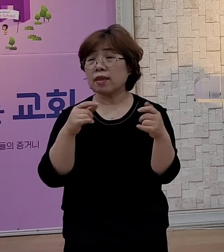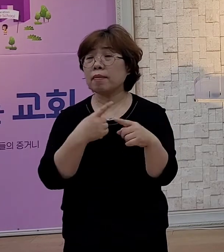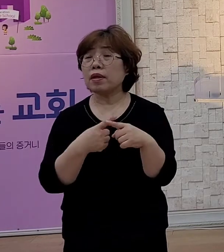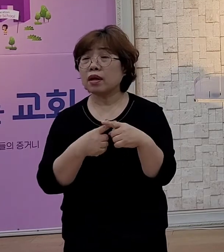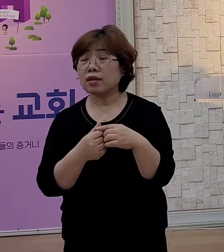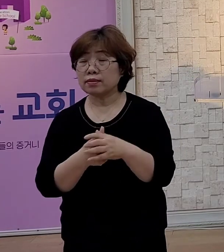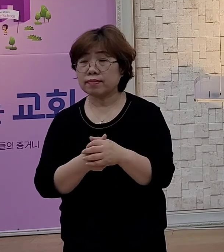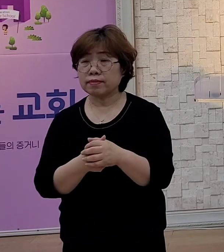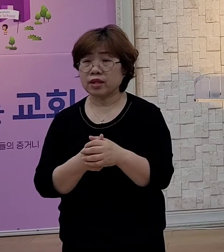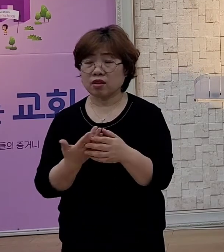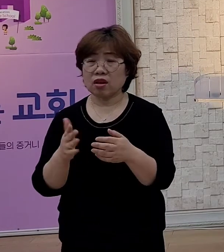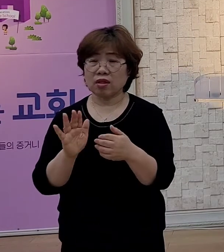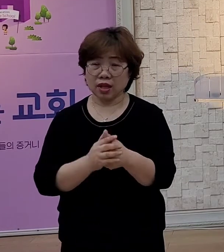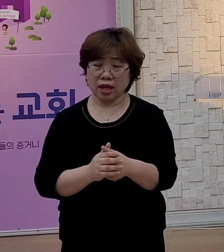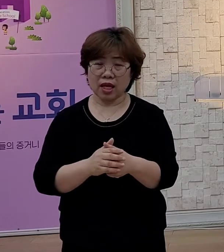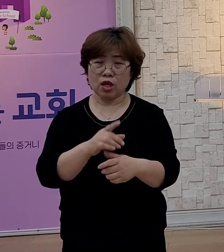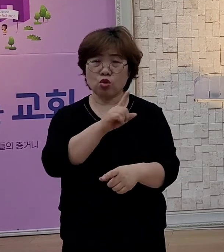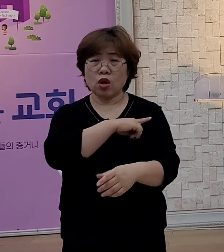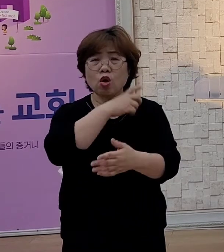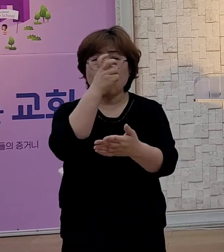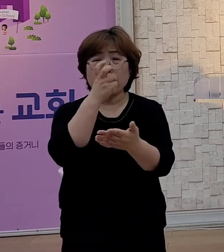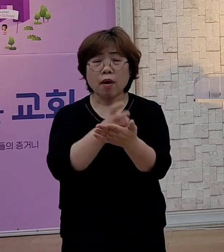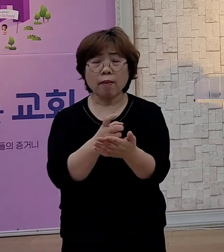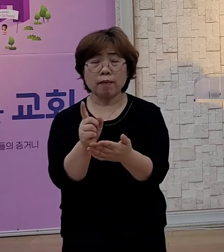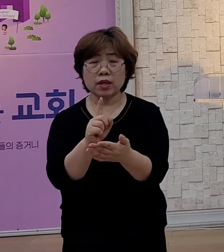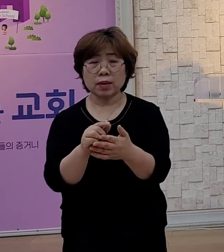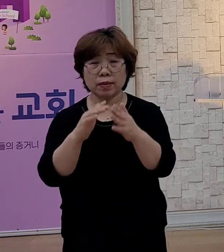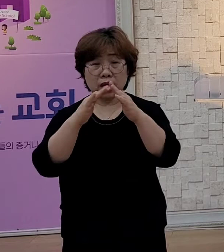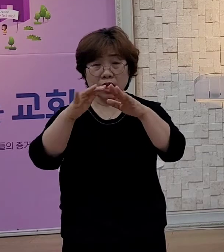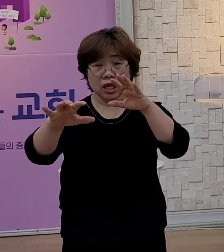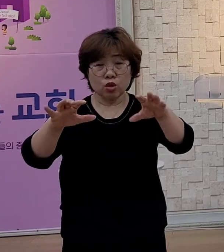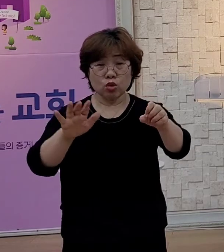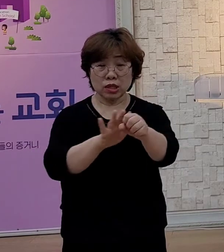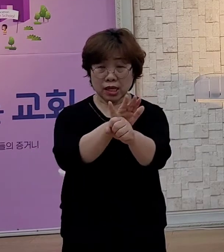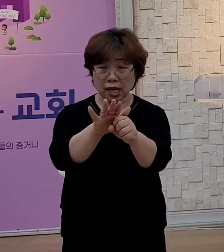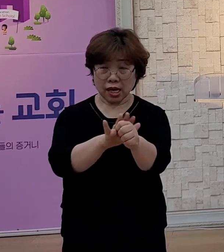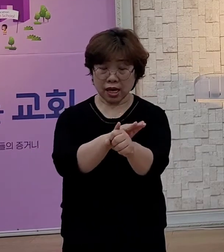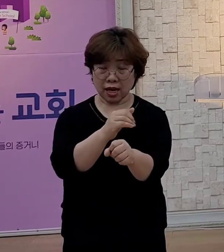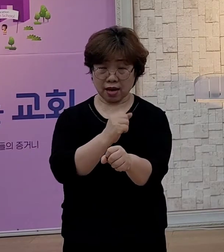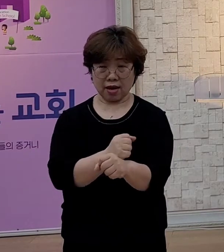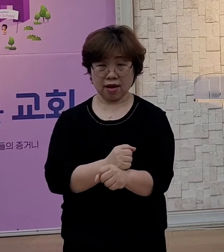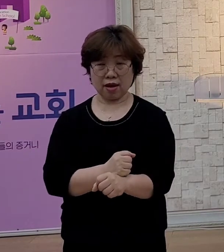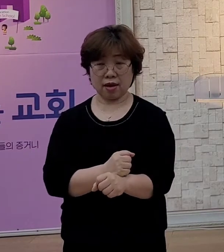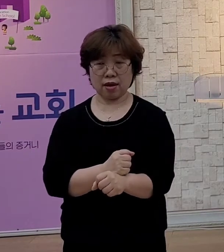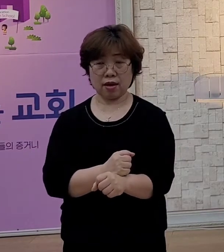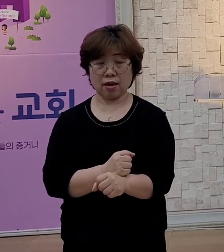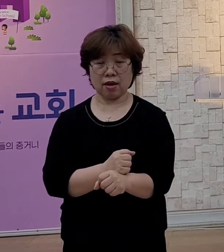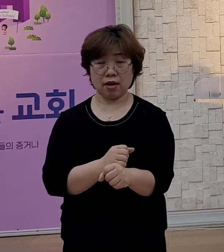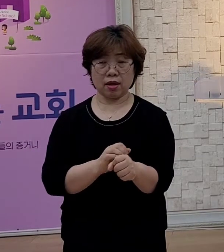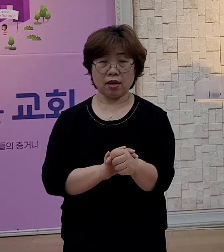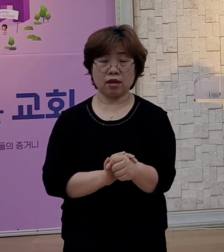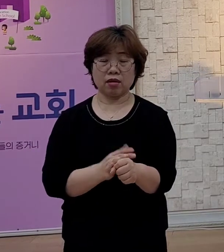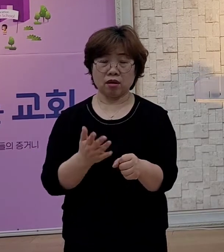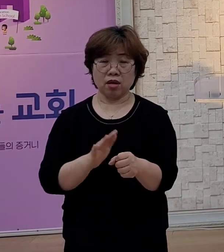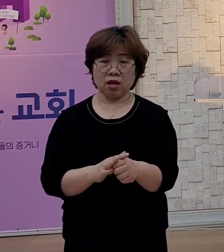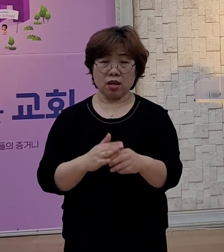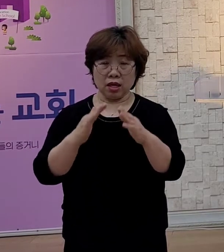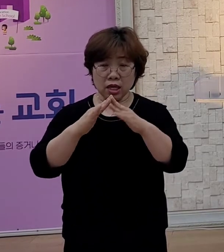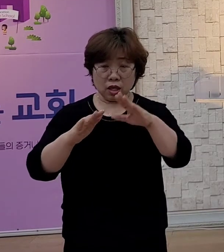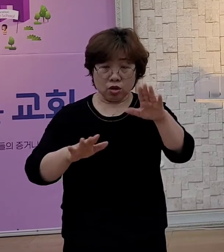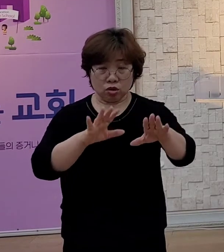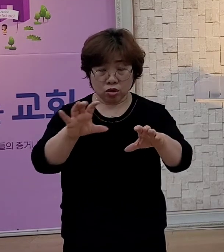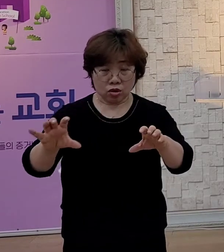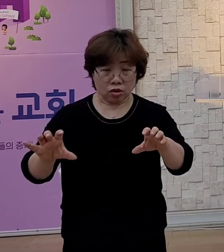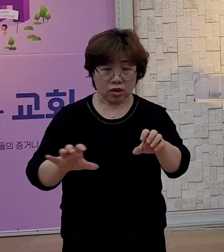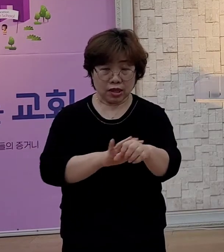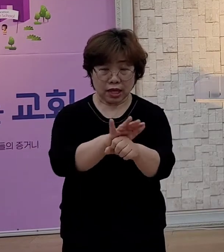그랬죠? 이웃사랑. 이 최고의 법인 이웃사랑의 법을 어긴다면 뭘